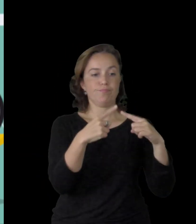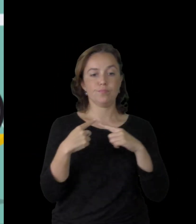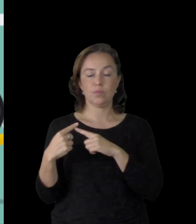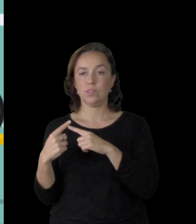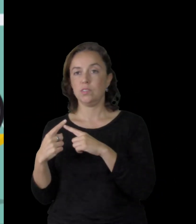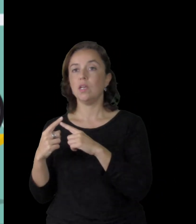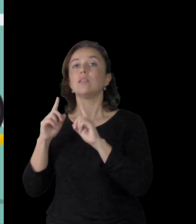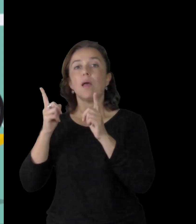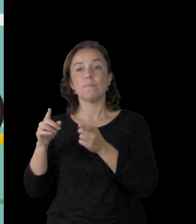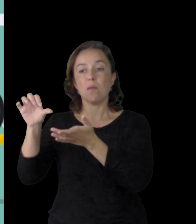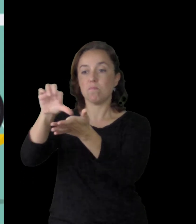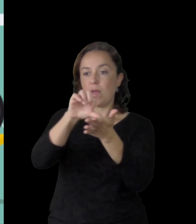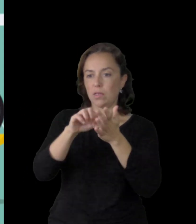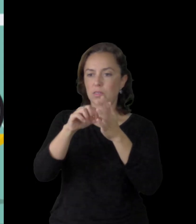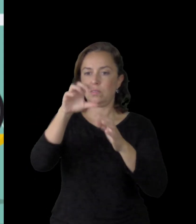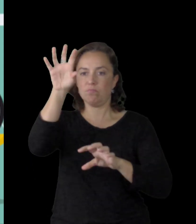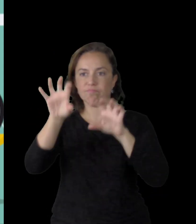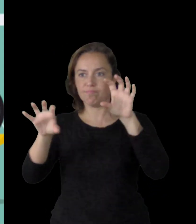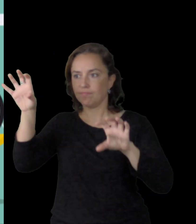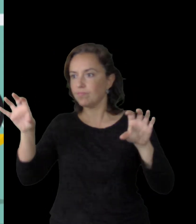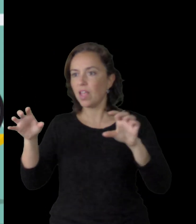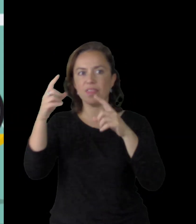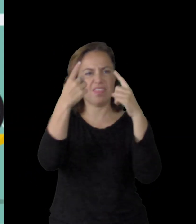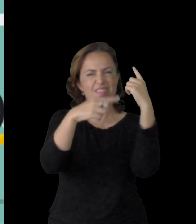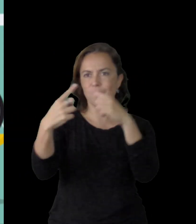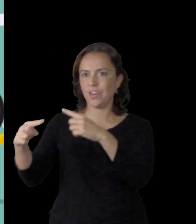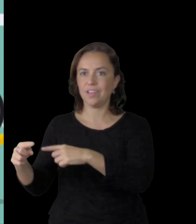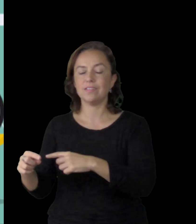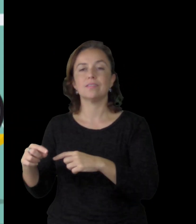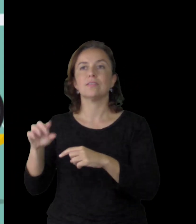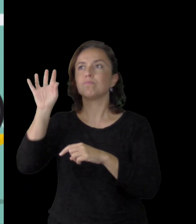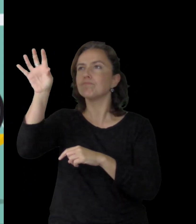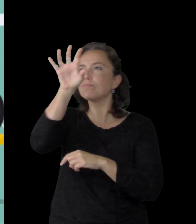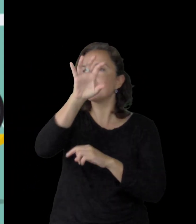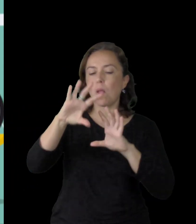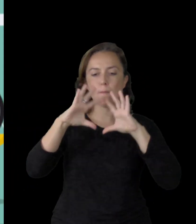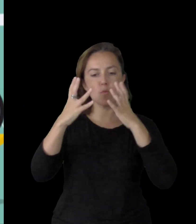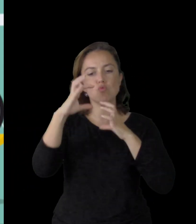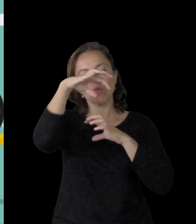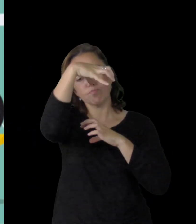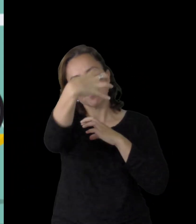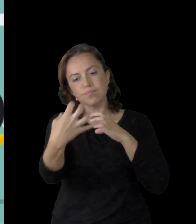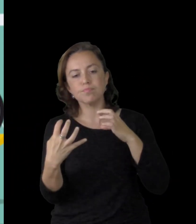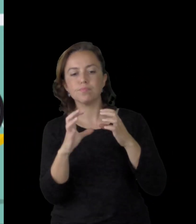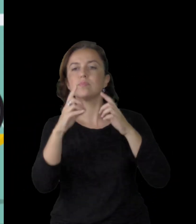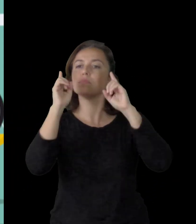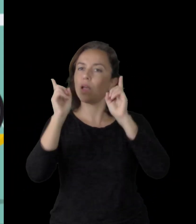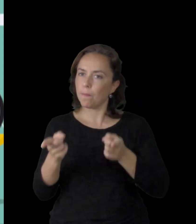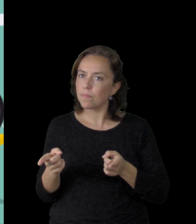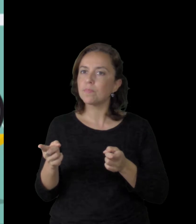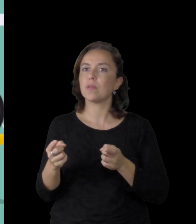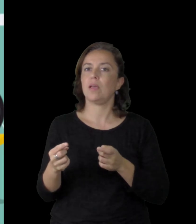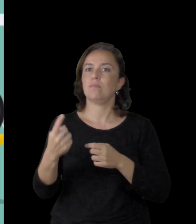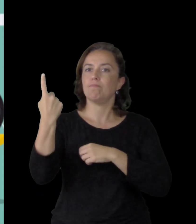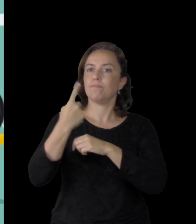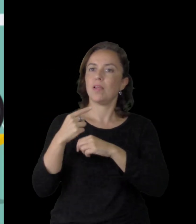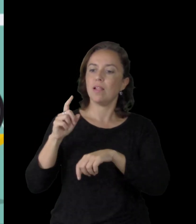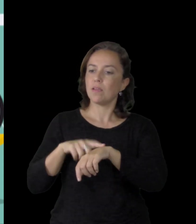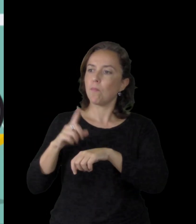de países y hasta de continentes, de zonas geográficas. Pensemos justamente cómo toda nuestra vida